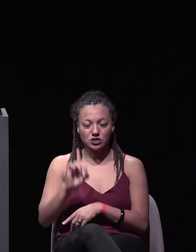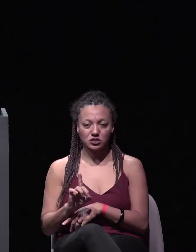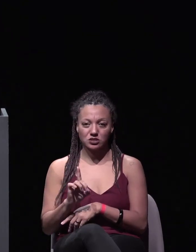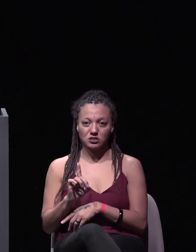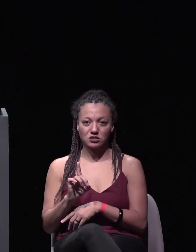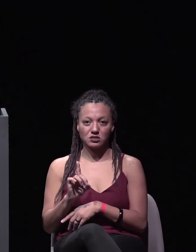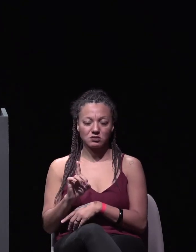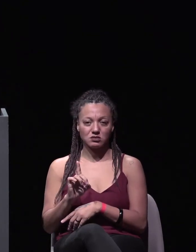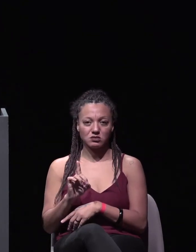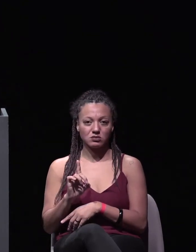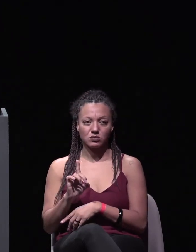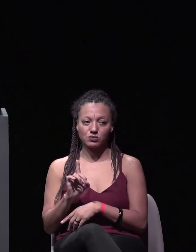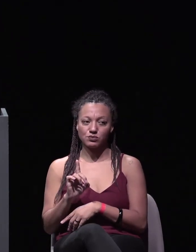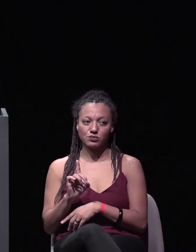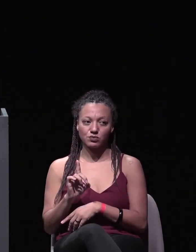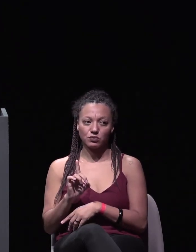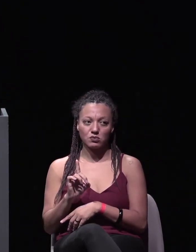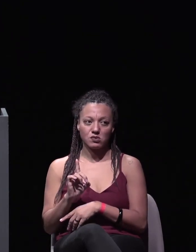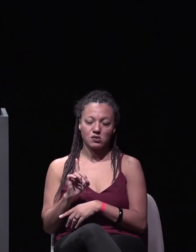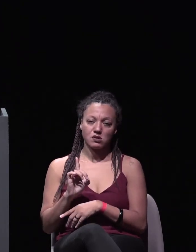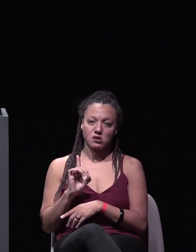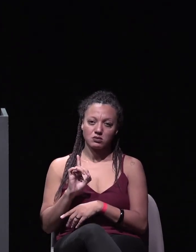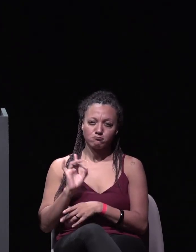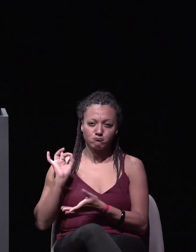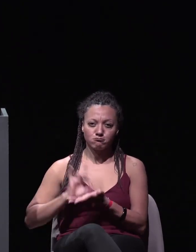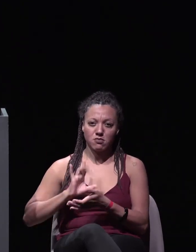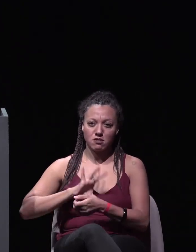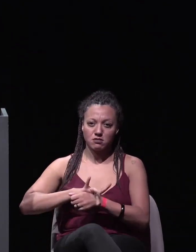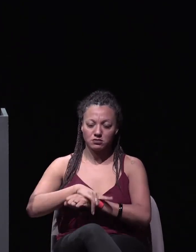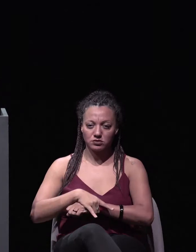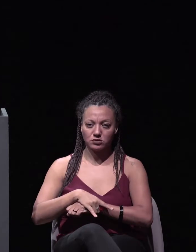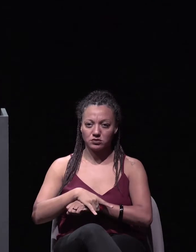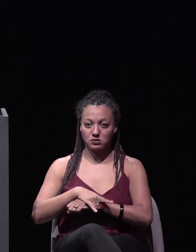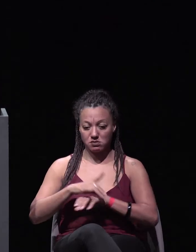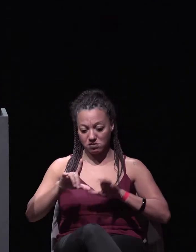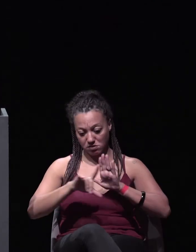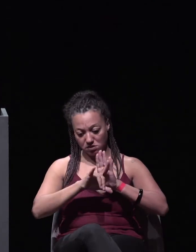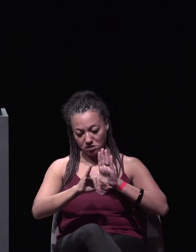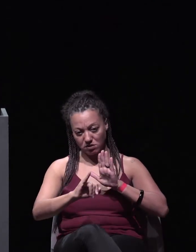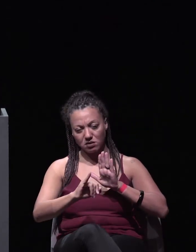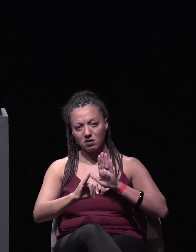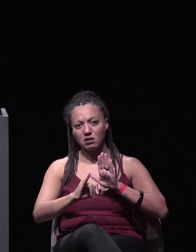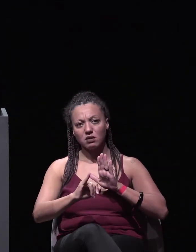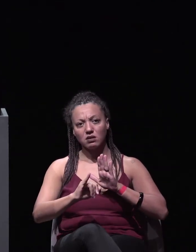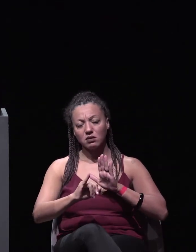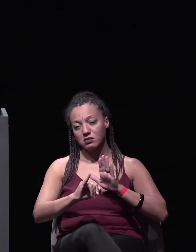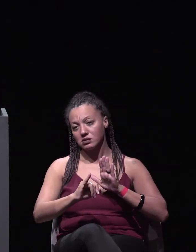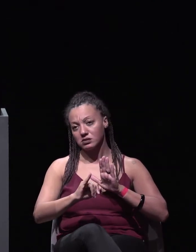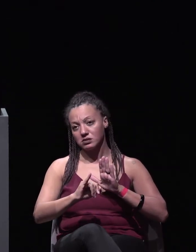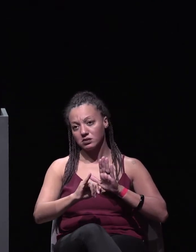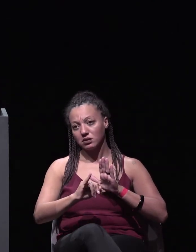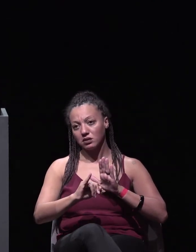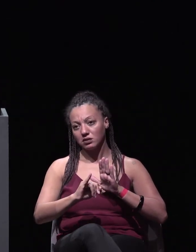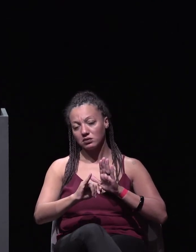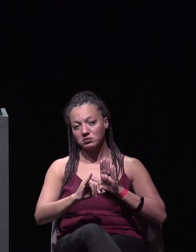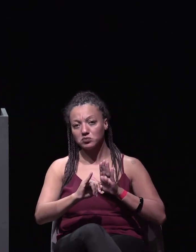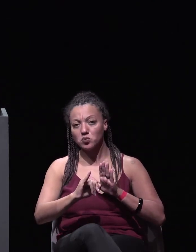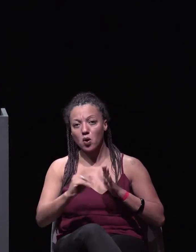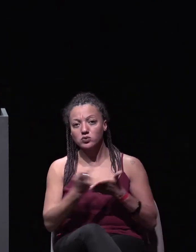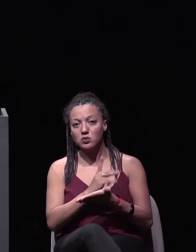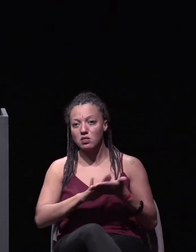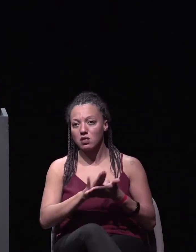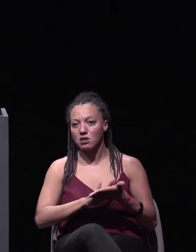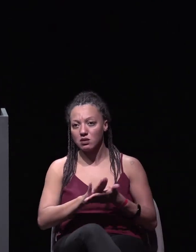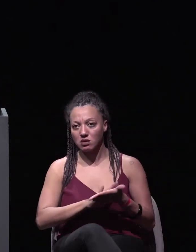privilégio garantido ou protegido pela Constituição foi negado a Emmett Till, né?